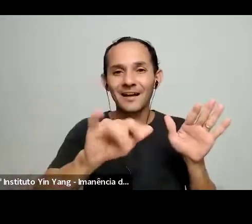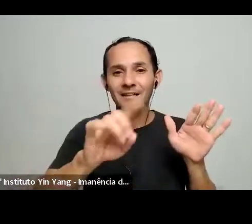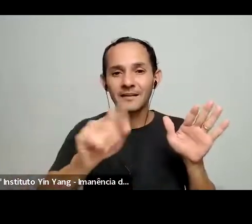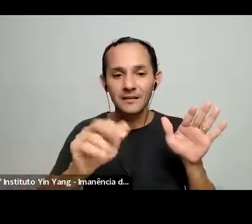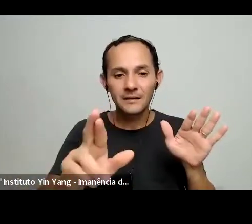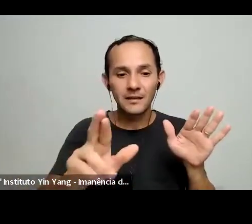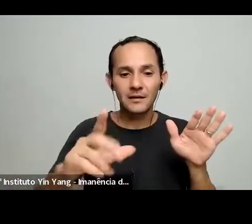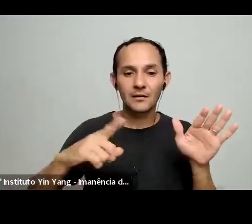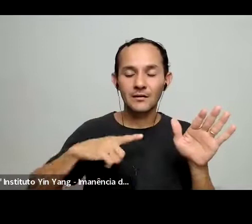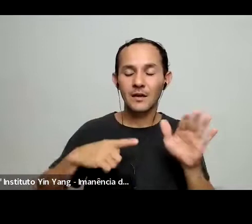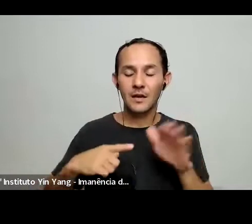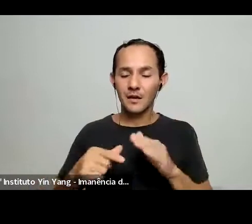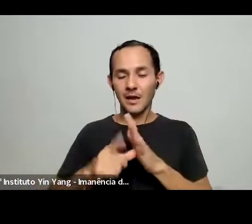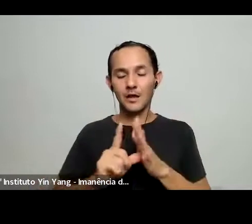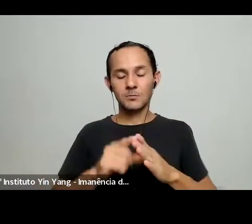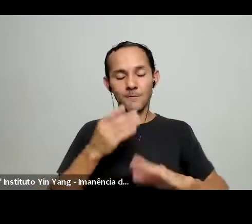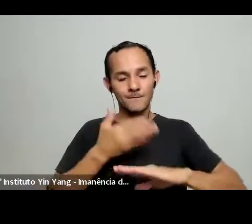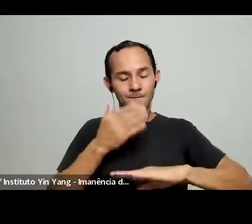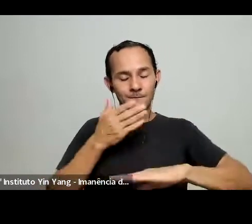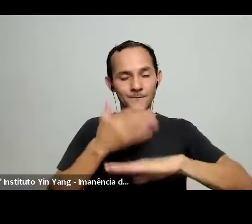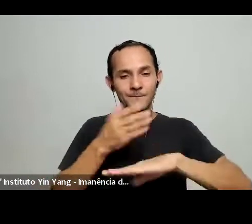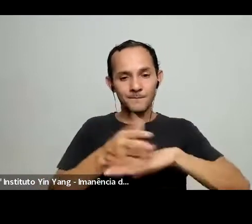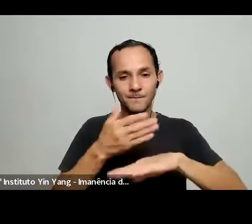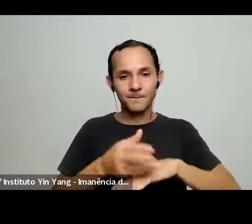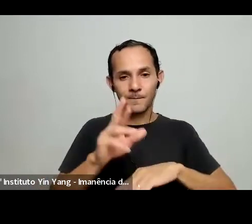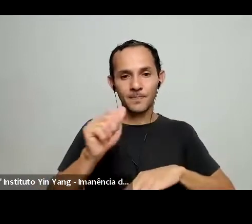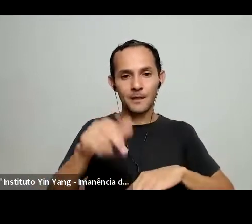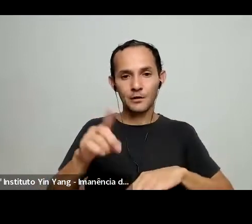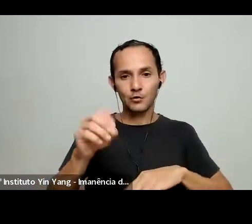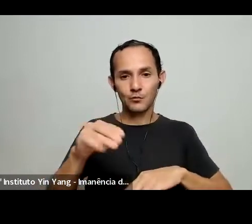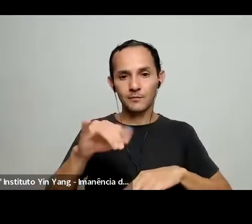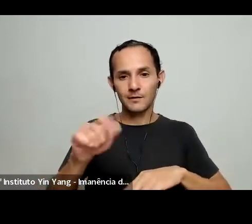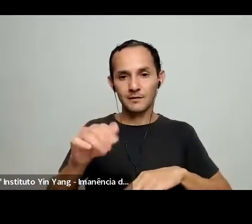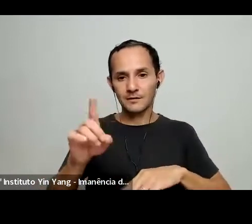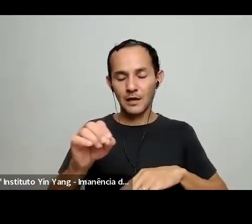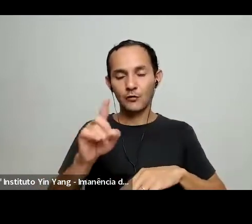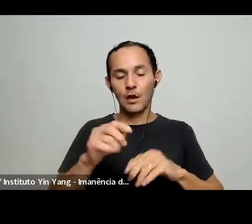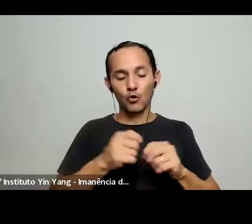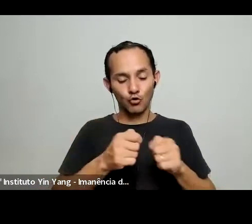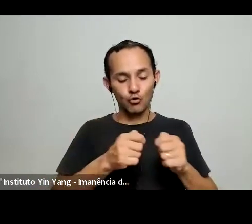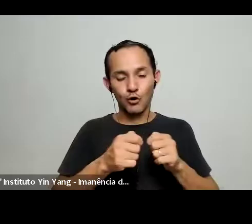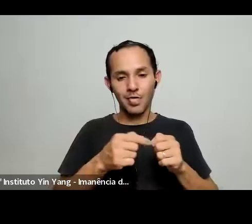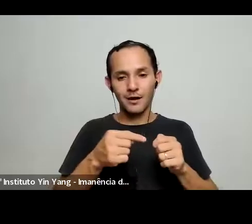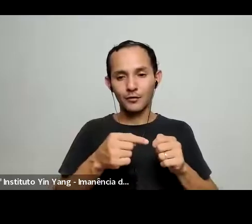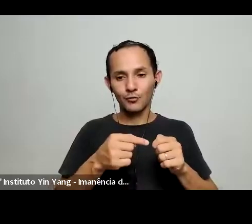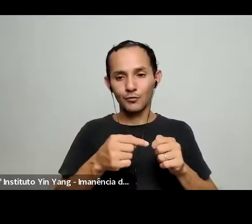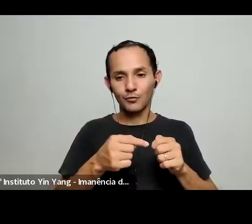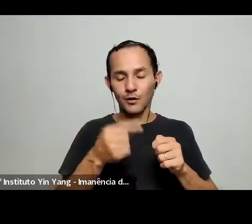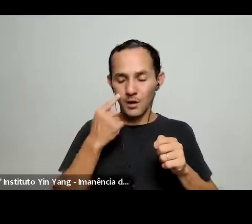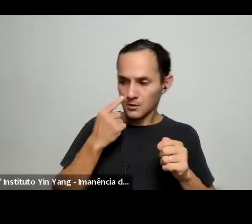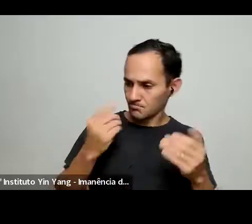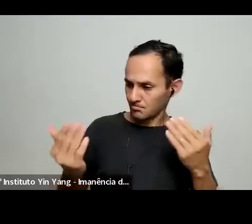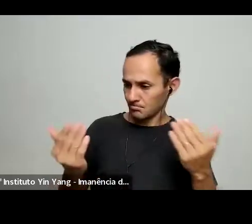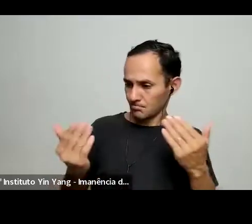ensaio clínico, em geral randomizado, né? Um ensaio controlado, onde eu comparo aquela intervenção com outra